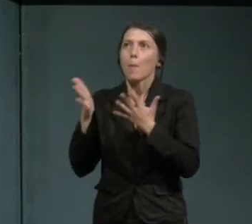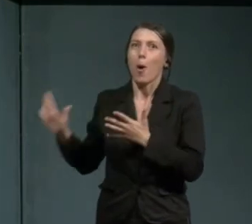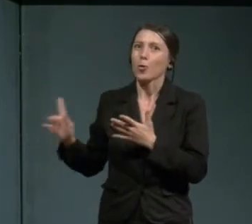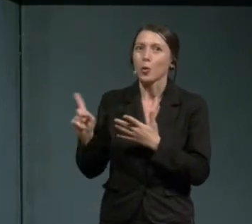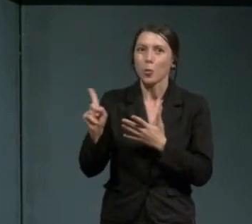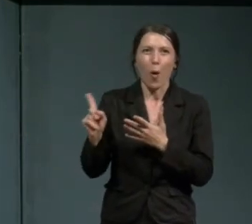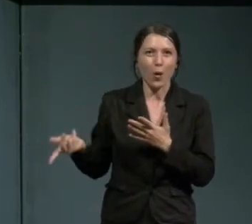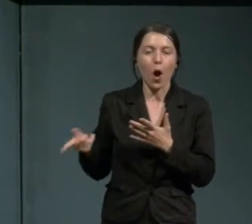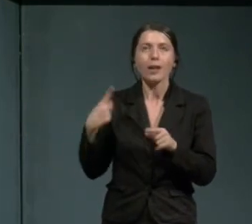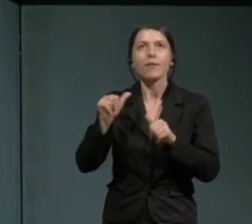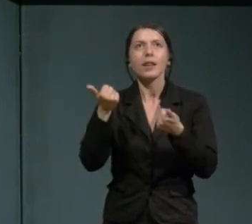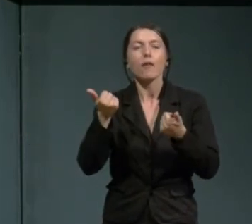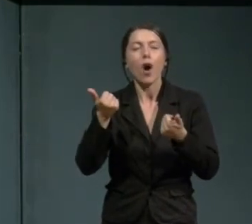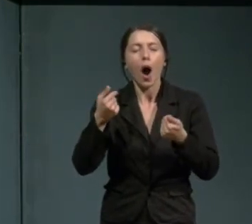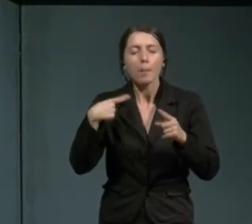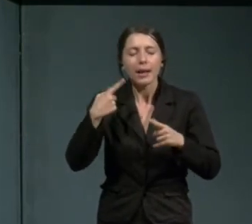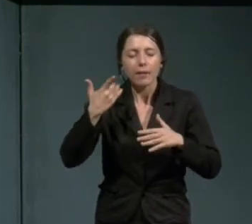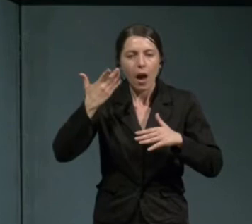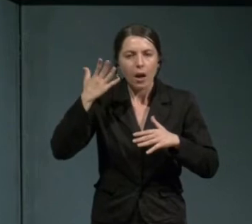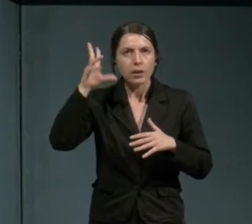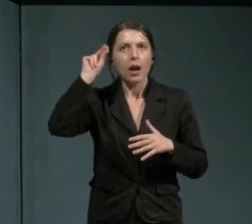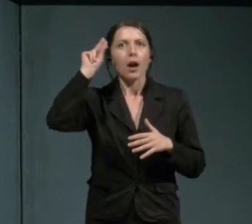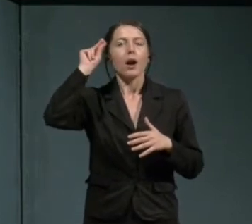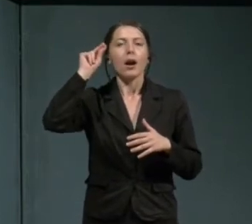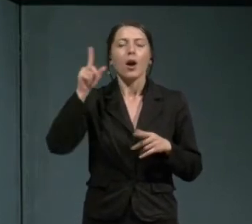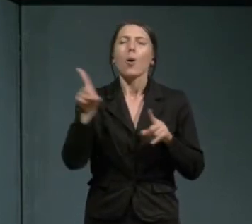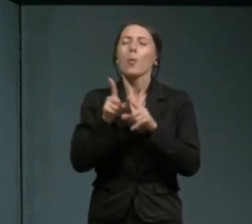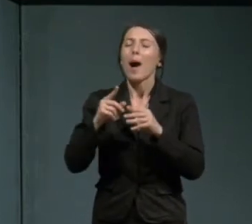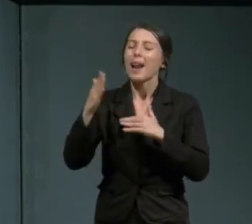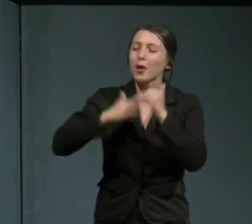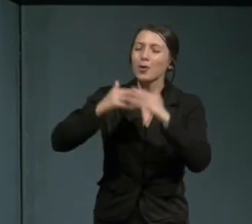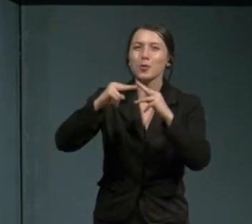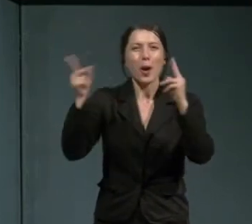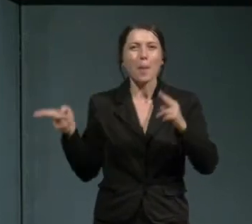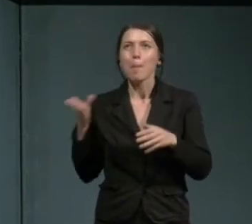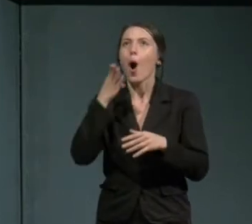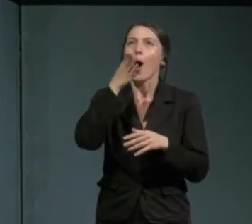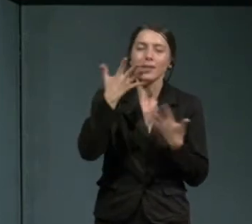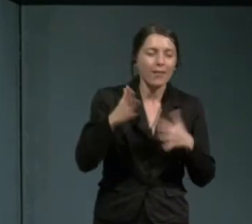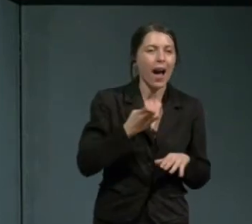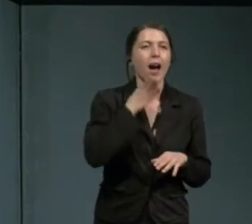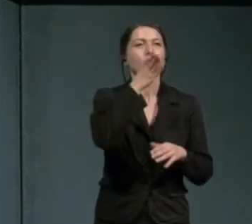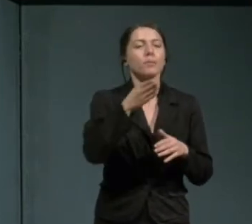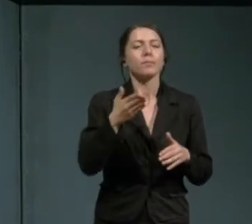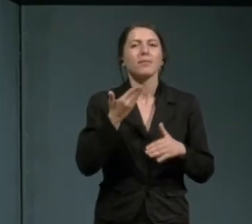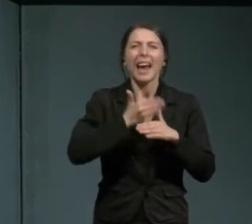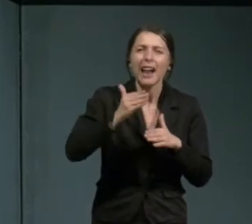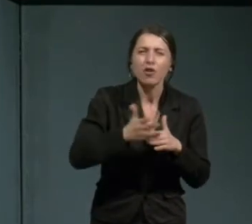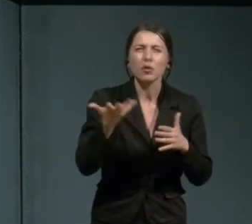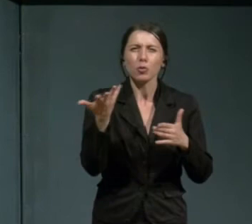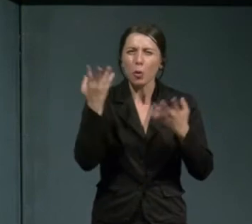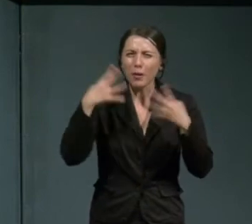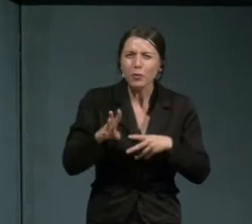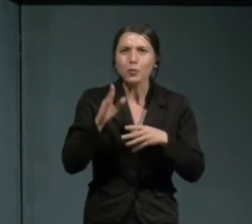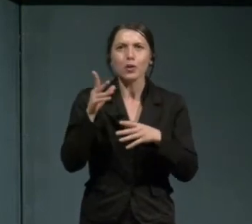hai descritto la costruzione di un ponte si è andata a informarsi sul calcestruzzo cioè